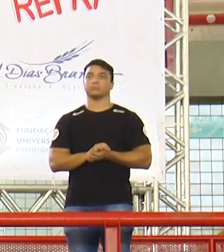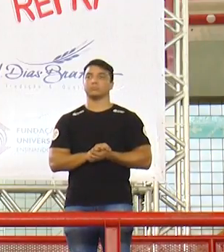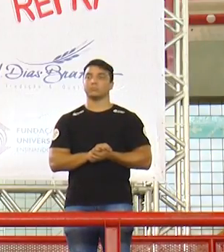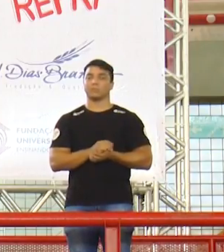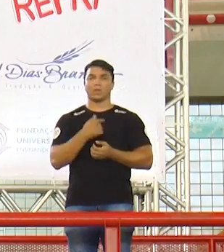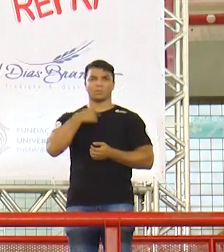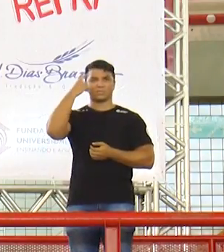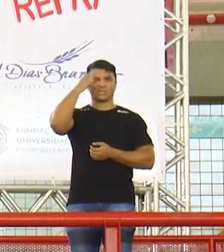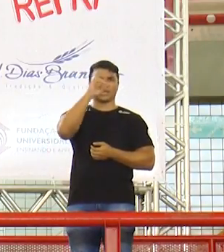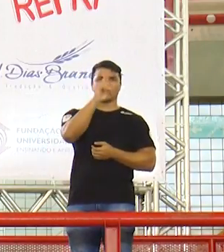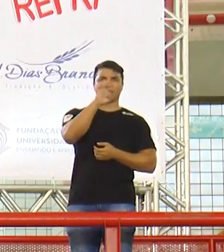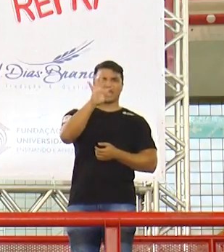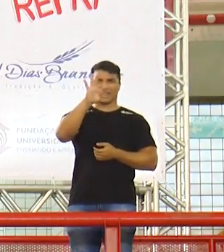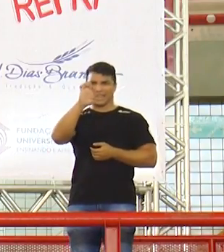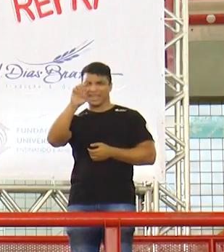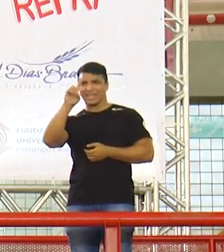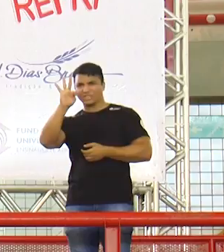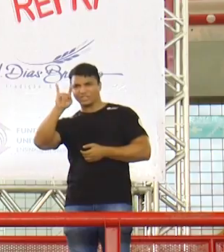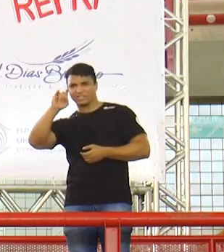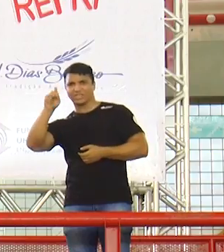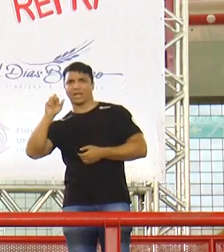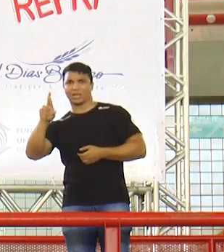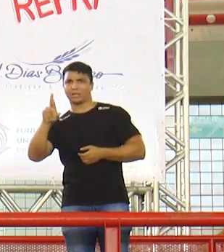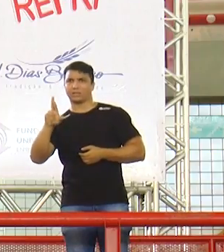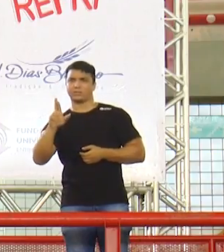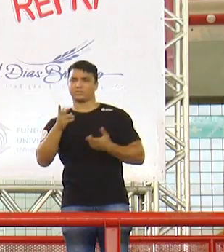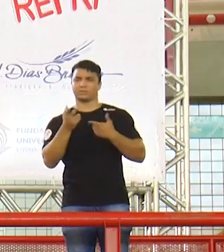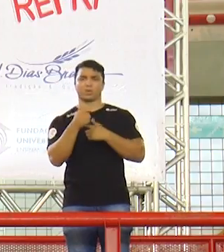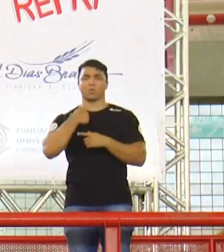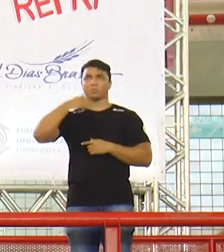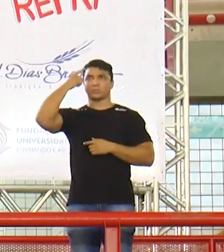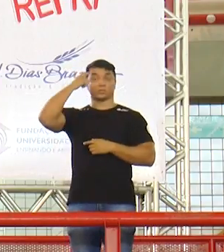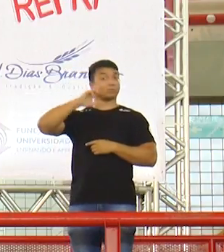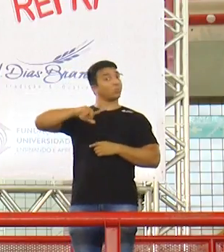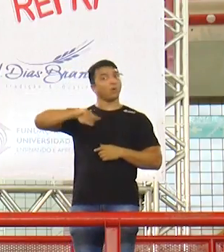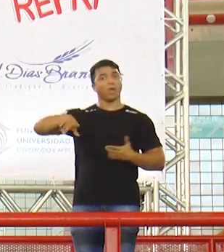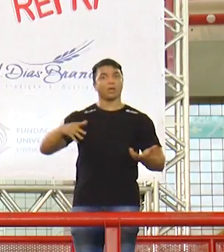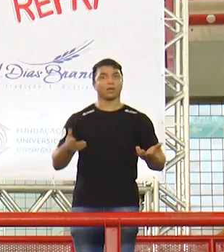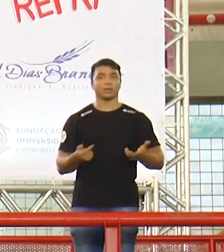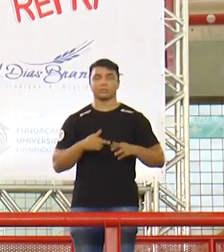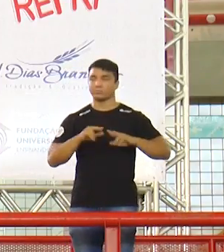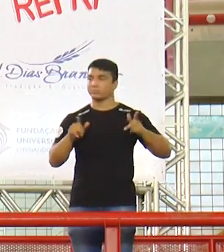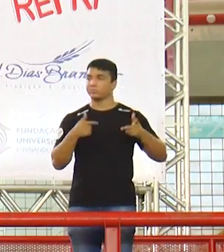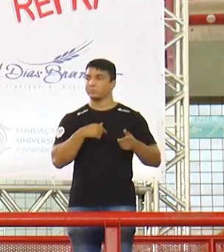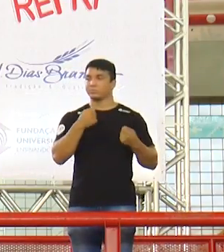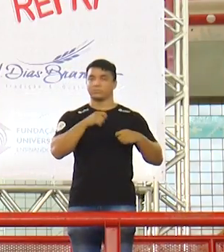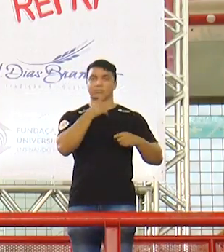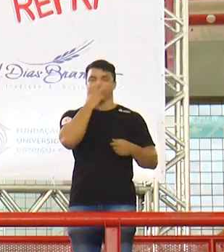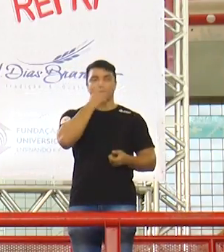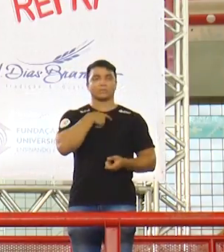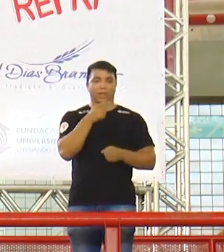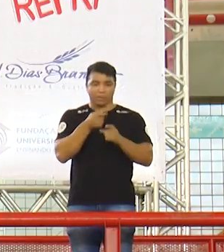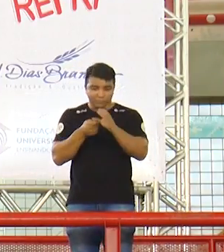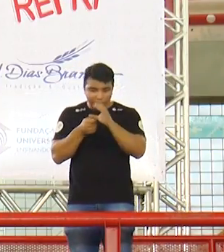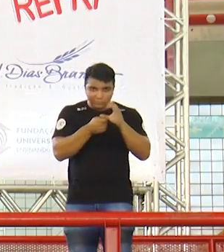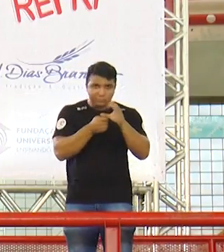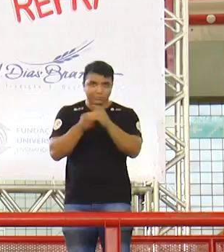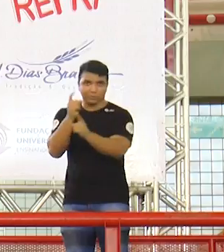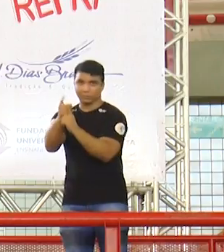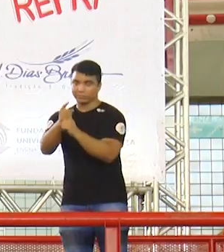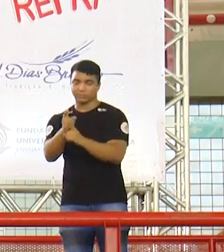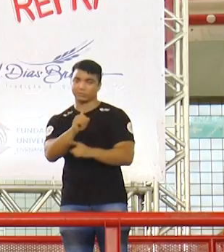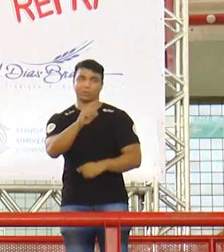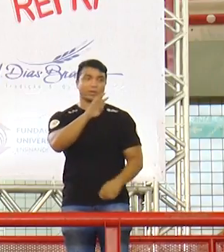era detetizar. Detetizar. Claro que não. Não precisa de detetive para achar barata. É